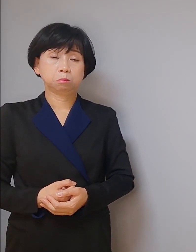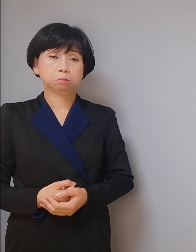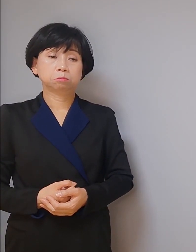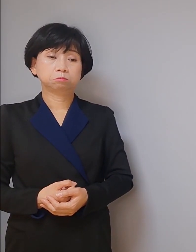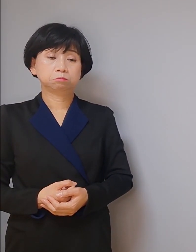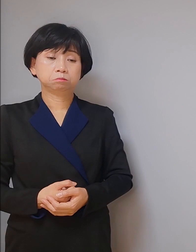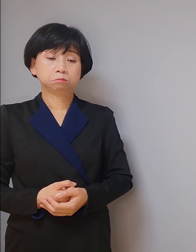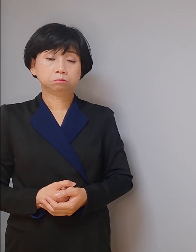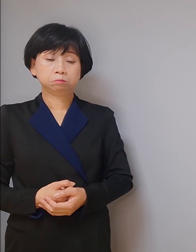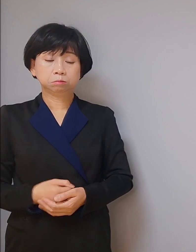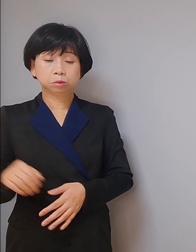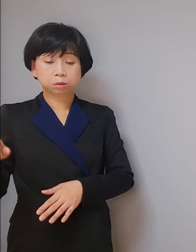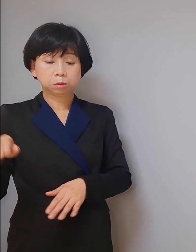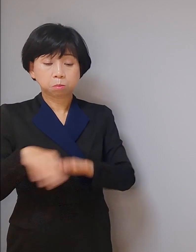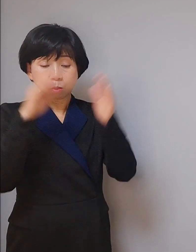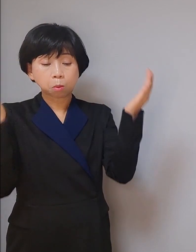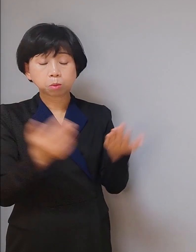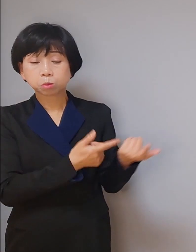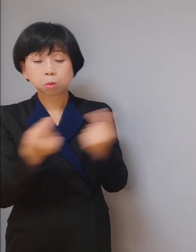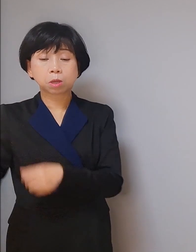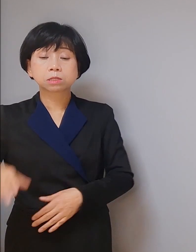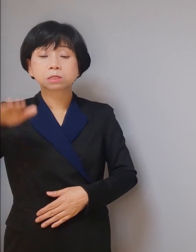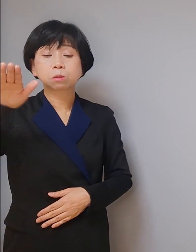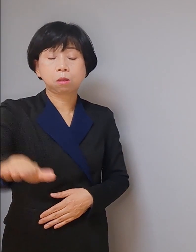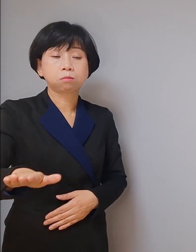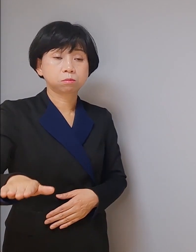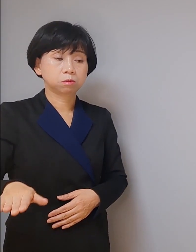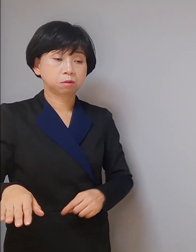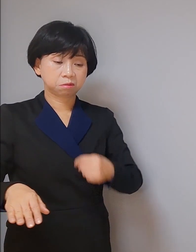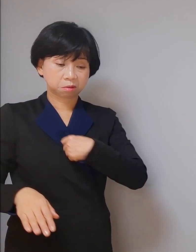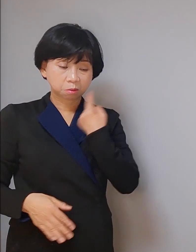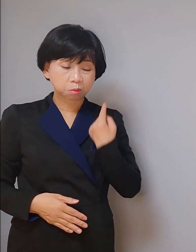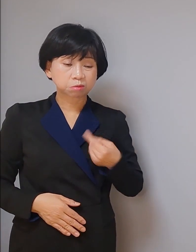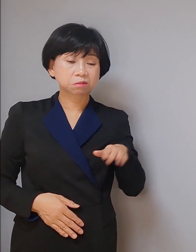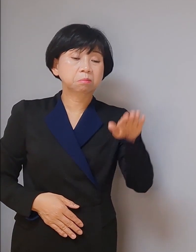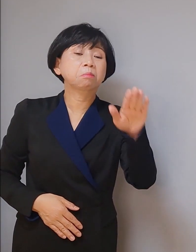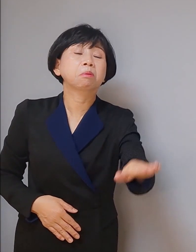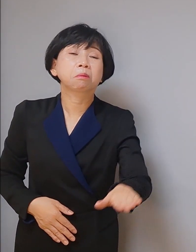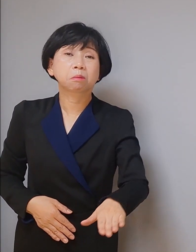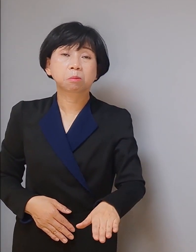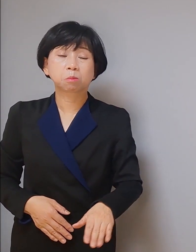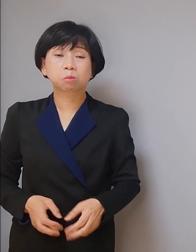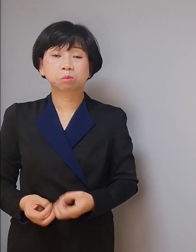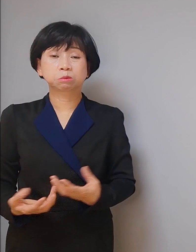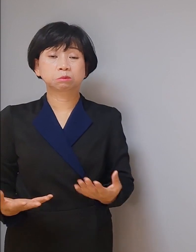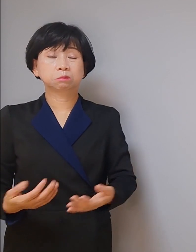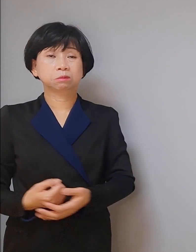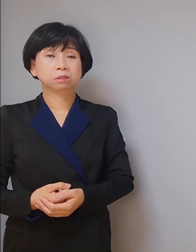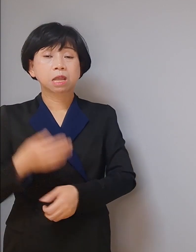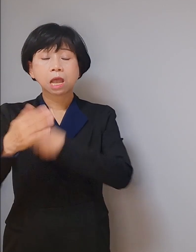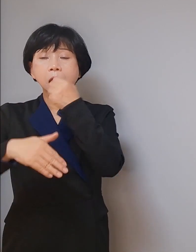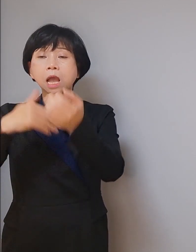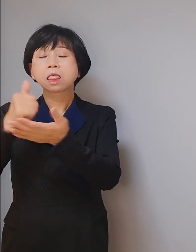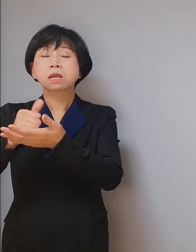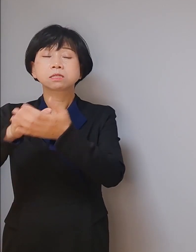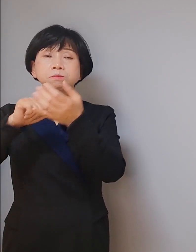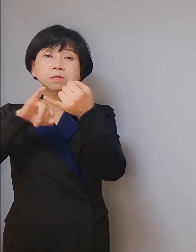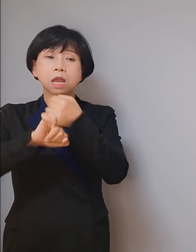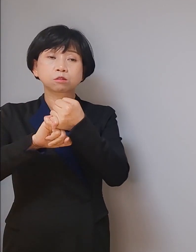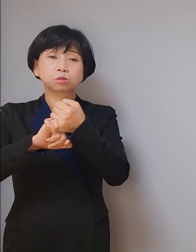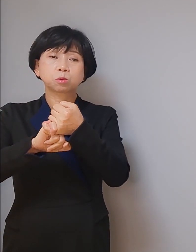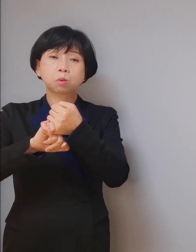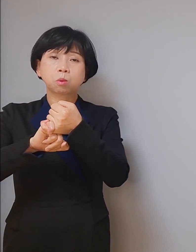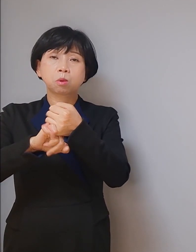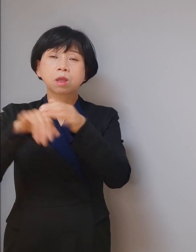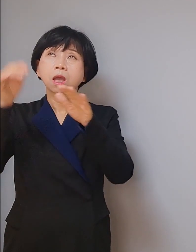벌어질까? 하늘의 무별처럼 수많은 자손을 주겠다 하나님의 말씀에 대한 아브라함의 반응, 여러분 궁금하지